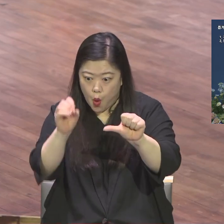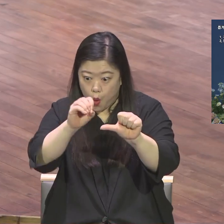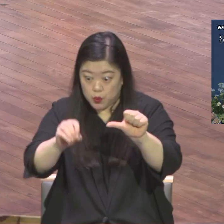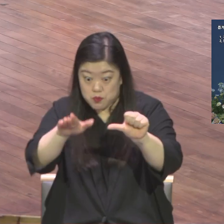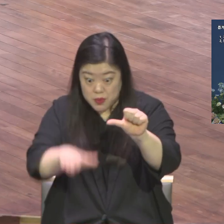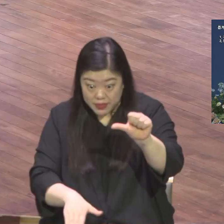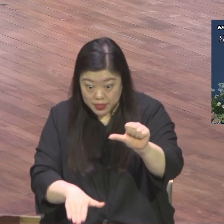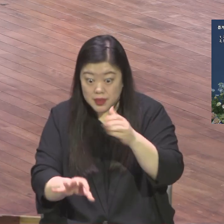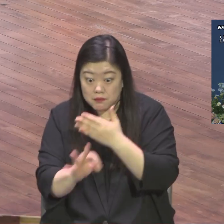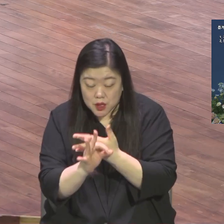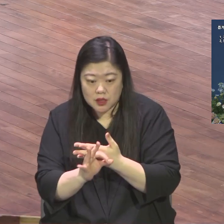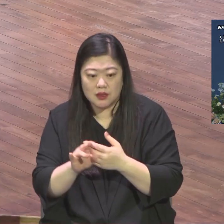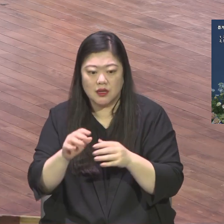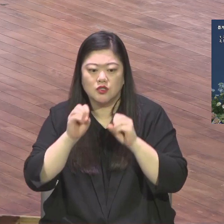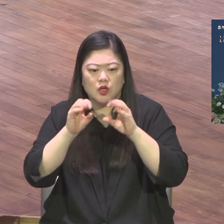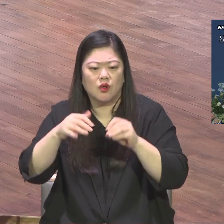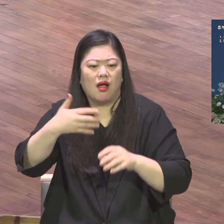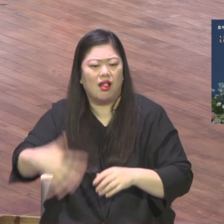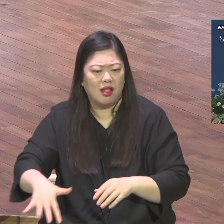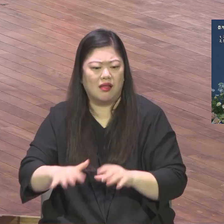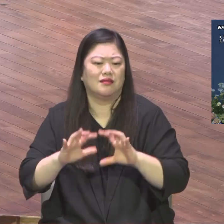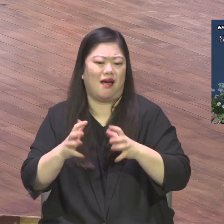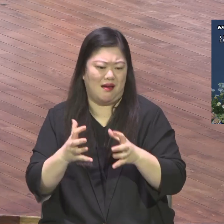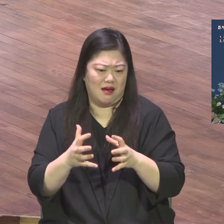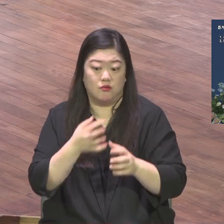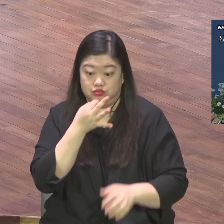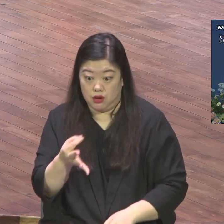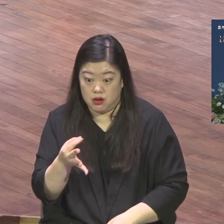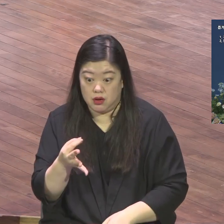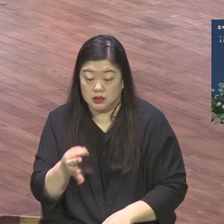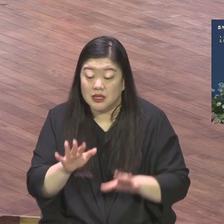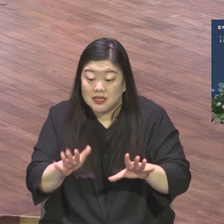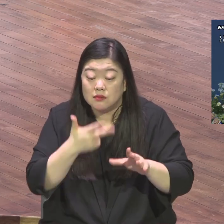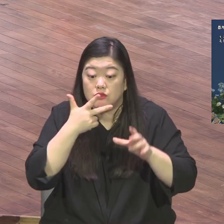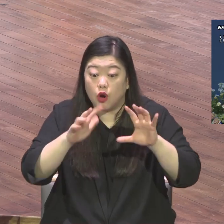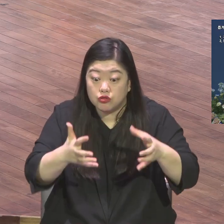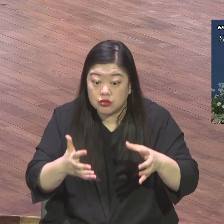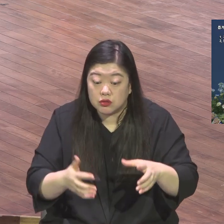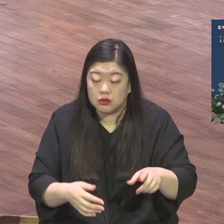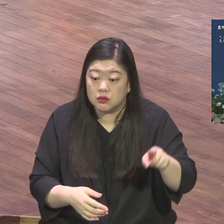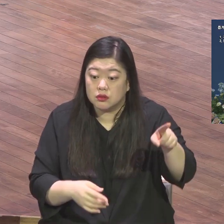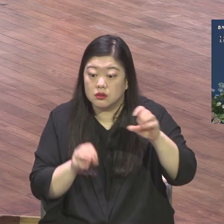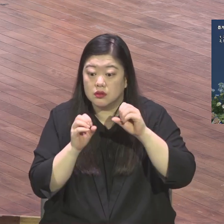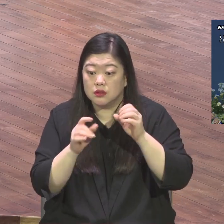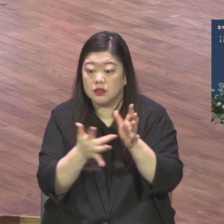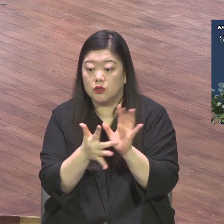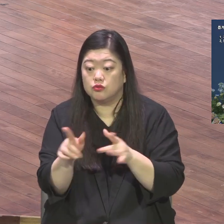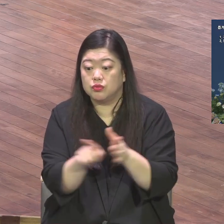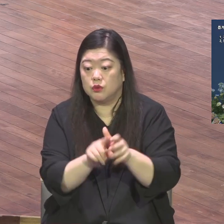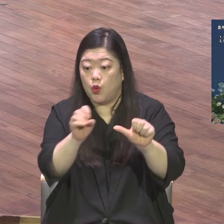됐어요? 그렇게 선교사를 파송하고 했던 그 나라 그 후손들이